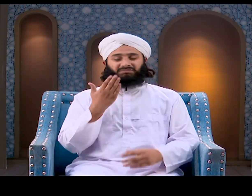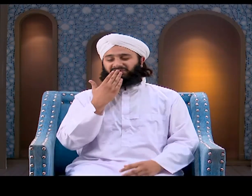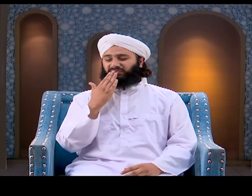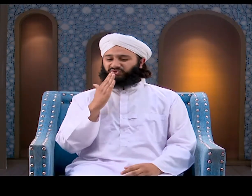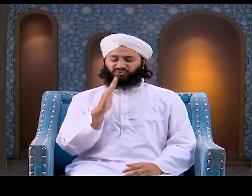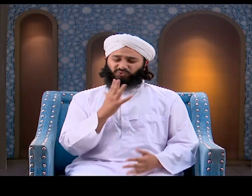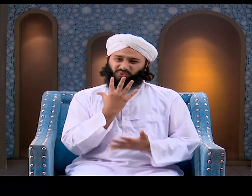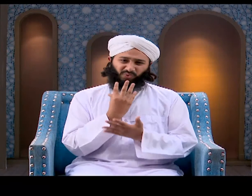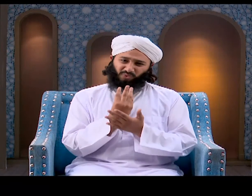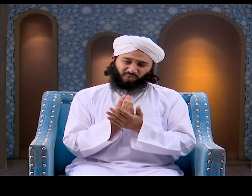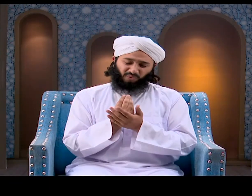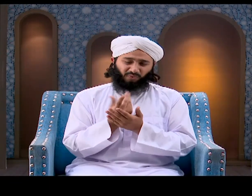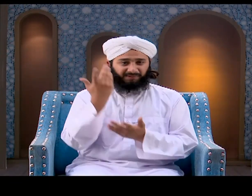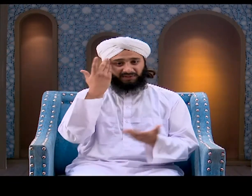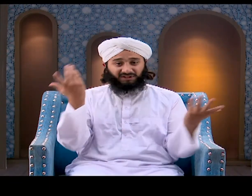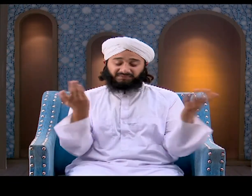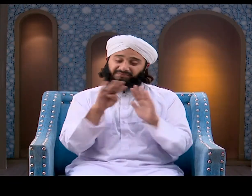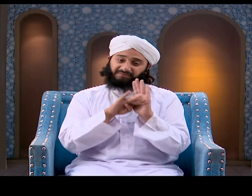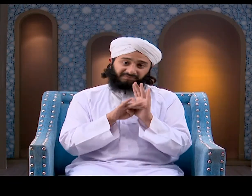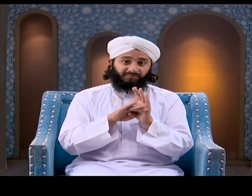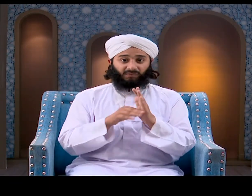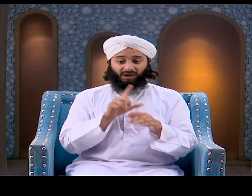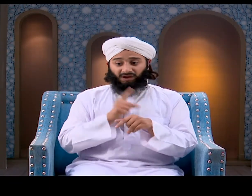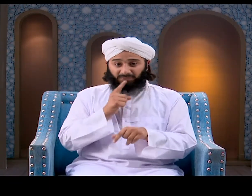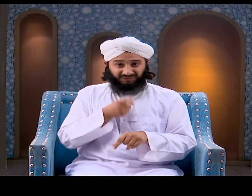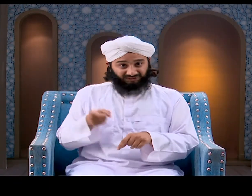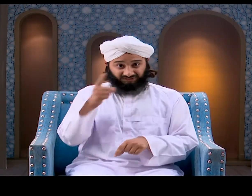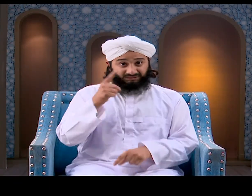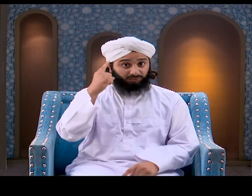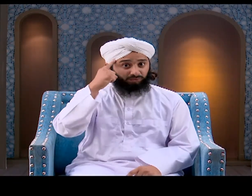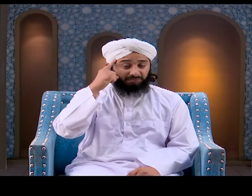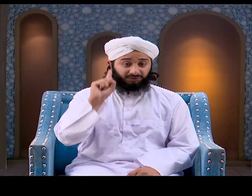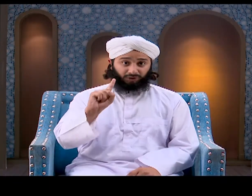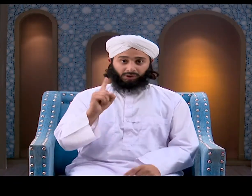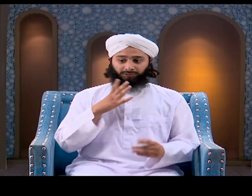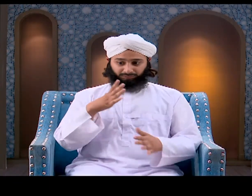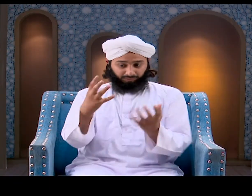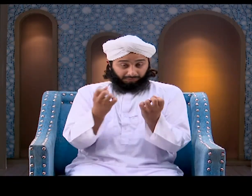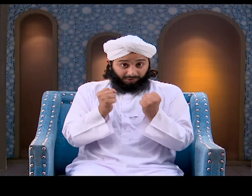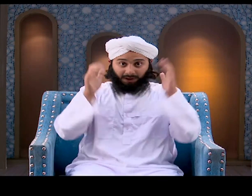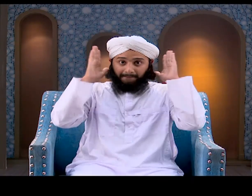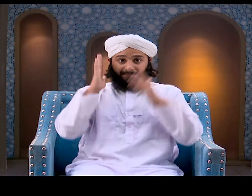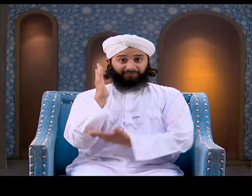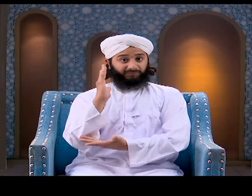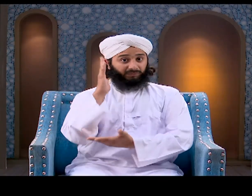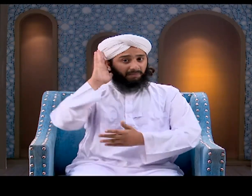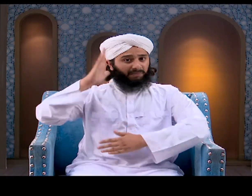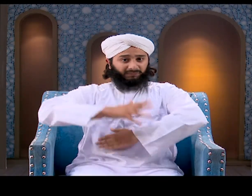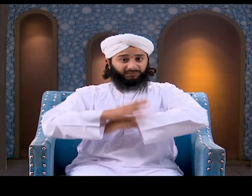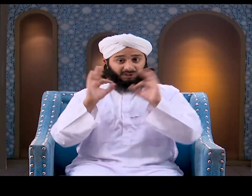وقت جاننا محض بیکار ہے۔ اے عزیز، اگر تجھے عبادت و ریاضت کی توفیق ملی ہوئی ہے تو یہ تیری نجات کی علامت